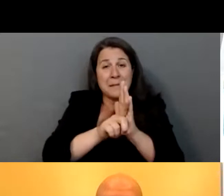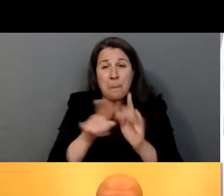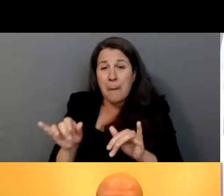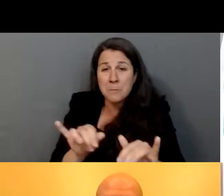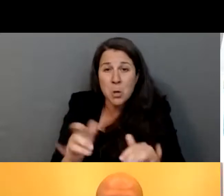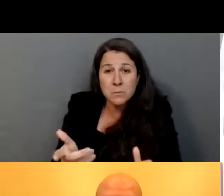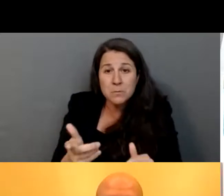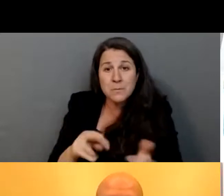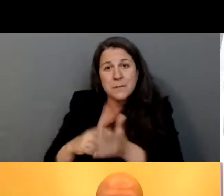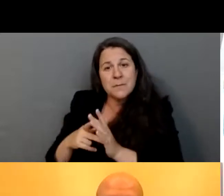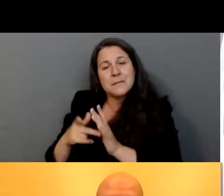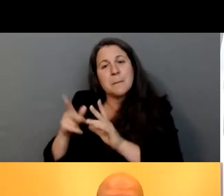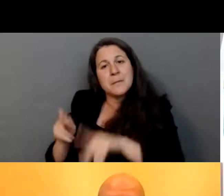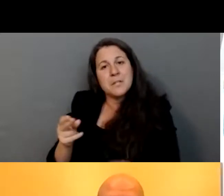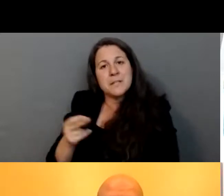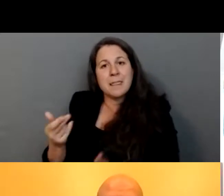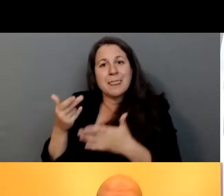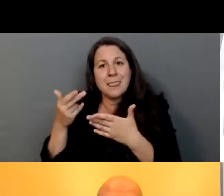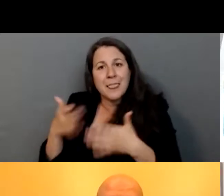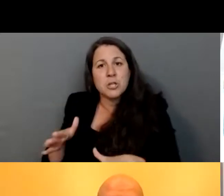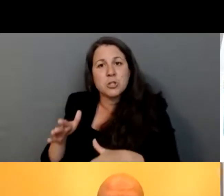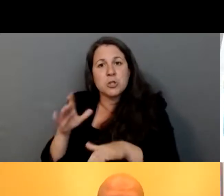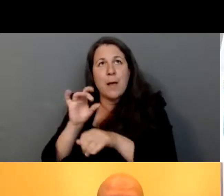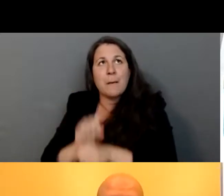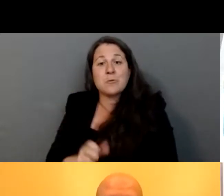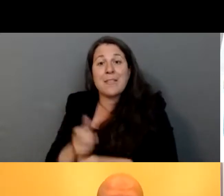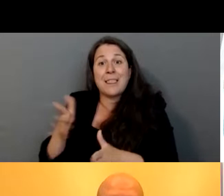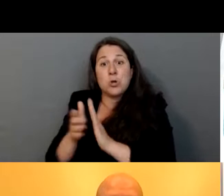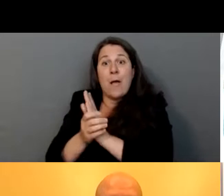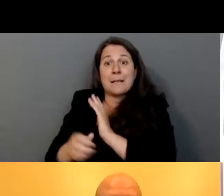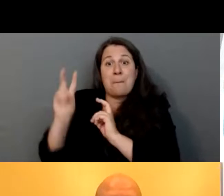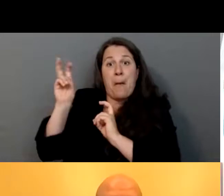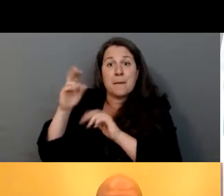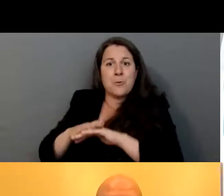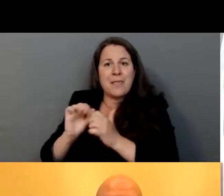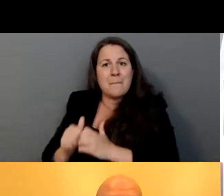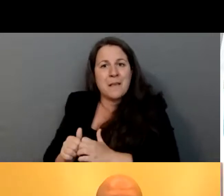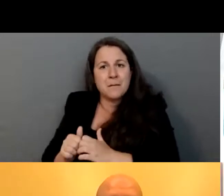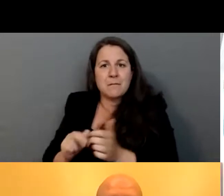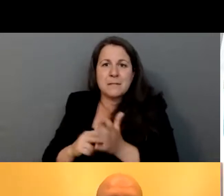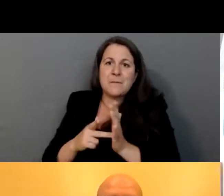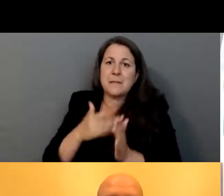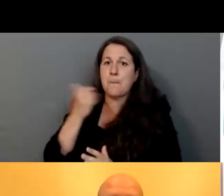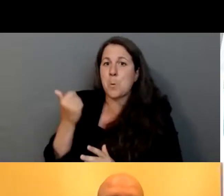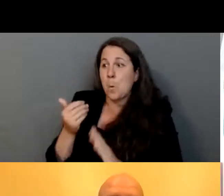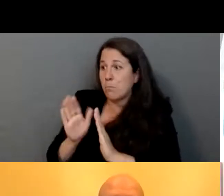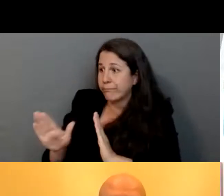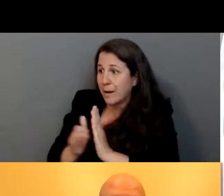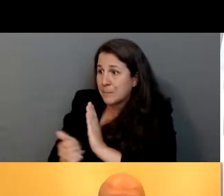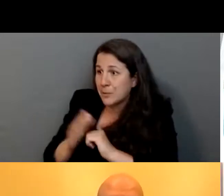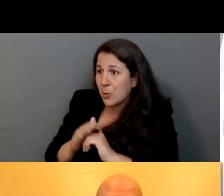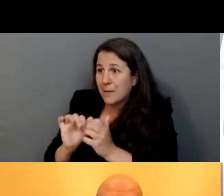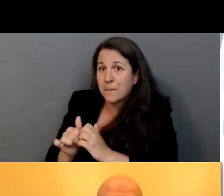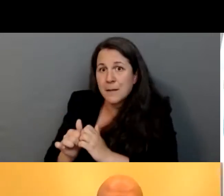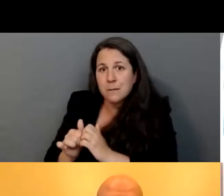leur expertise, qui n'est pas reconnue comme une expertise en lutte au changement climatique, mais qui pourtant l'est.